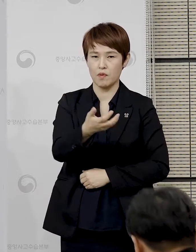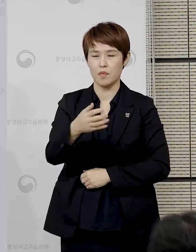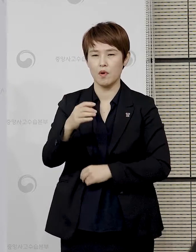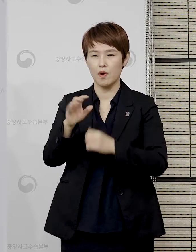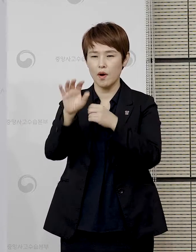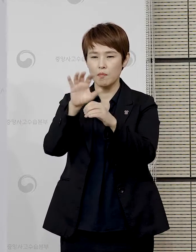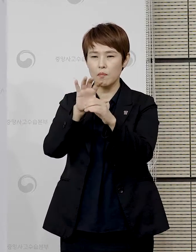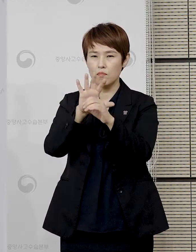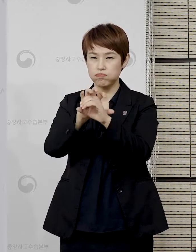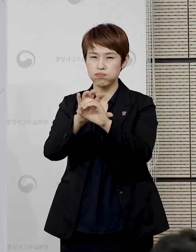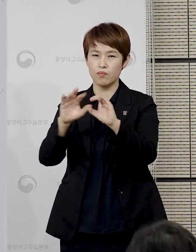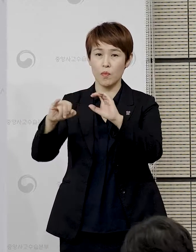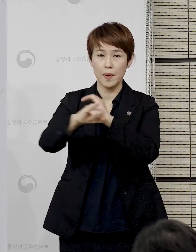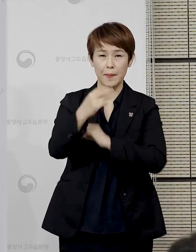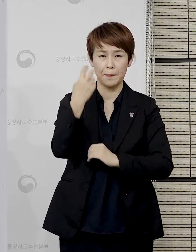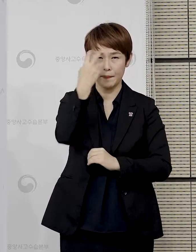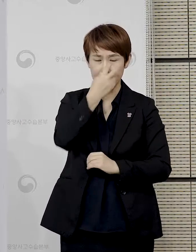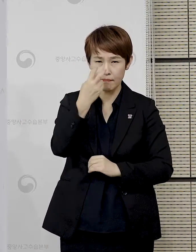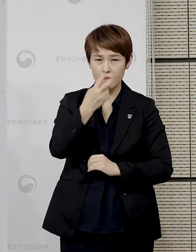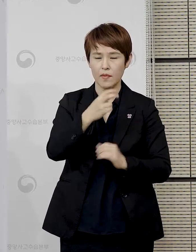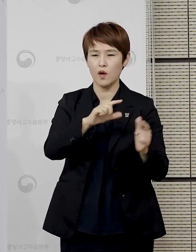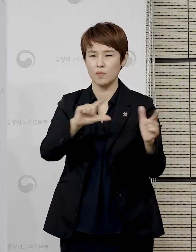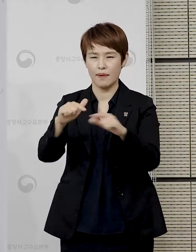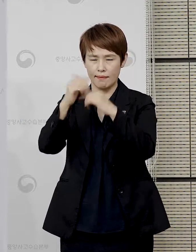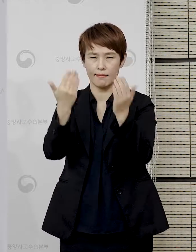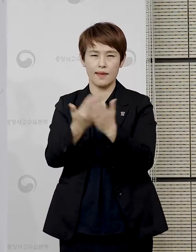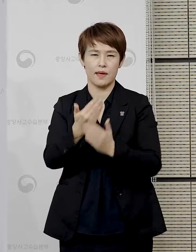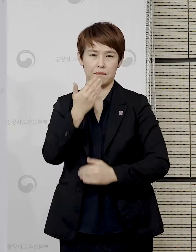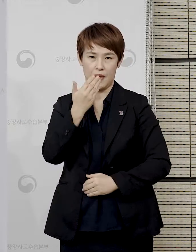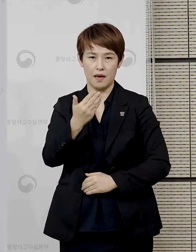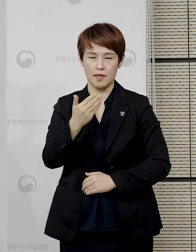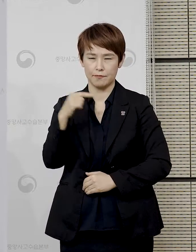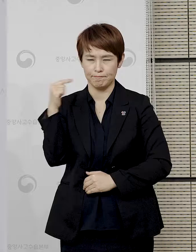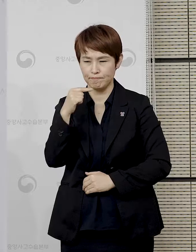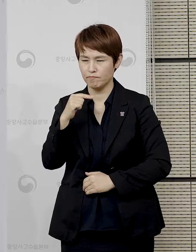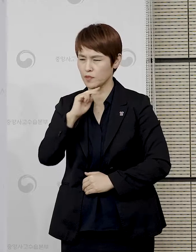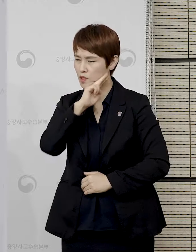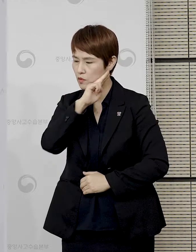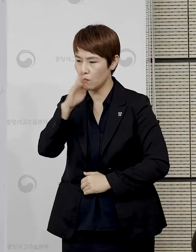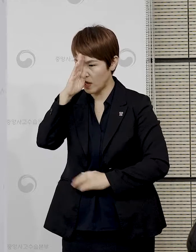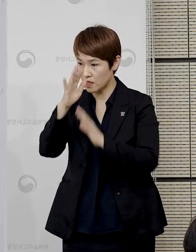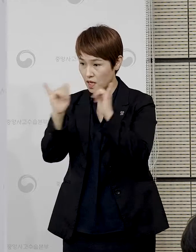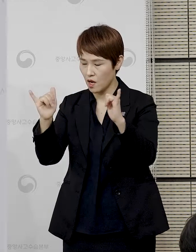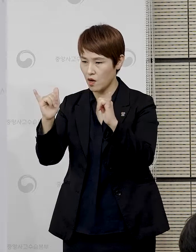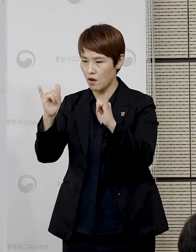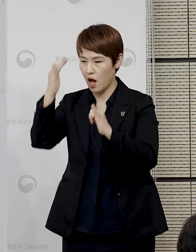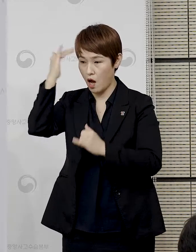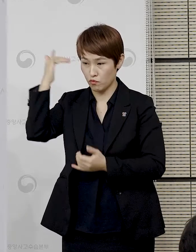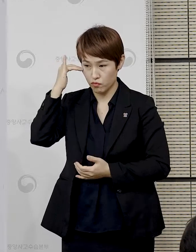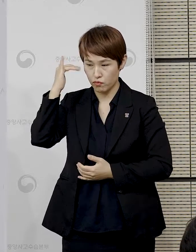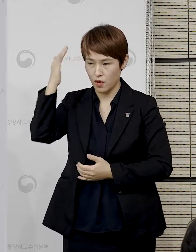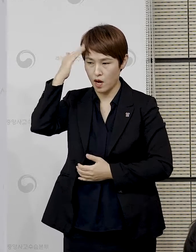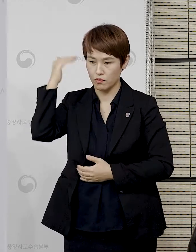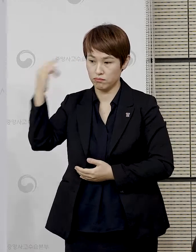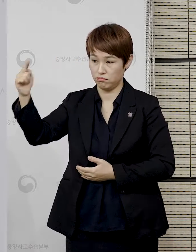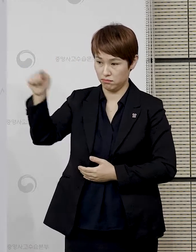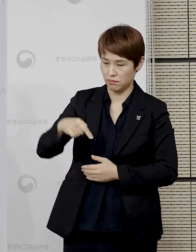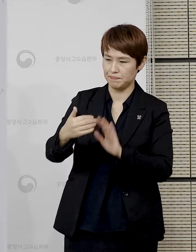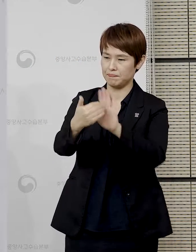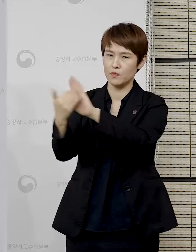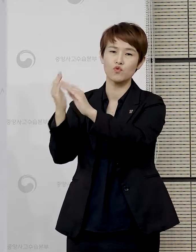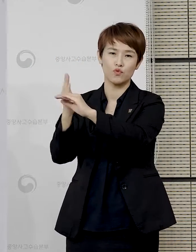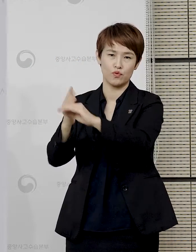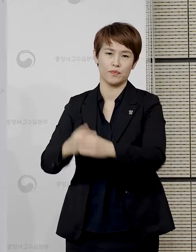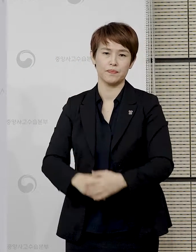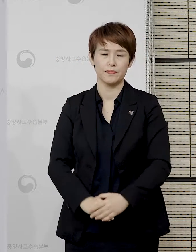진단검사까지 한꺼번에 진행되어 철저하게 의심 환자의 입국을 차단하고 있는 중입니다.